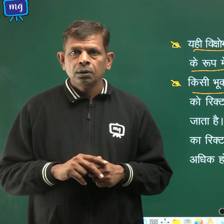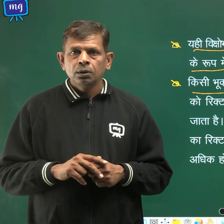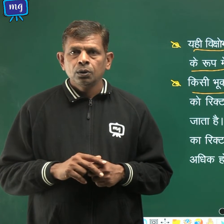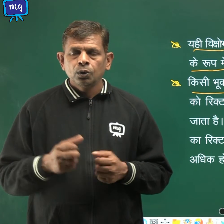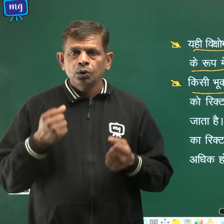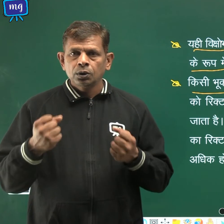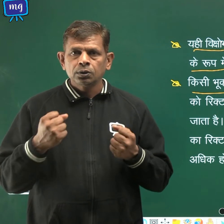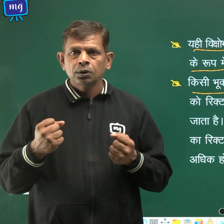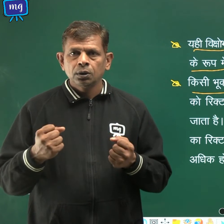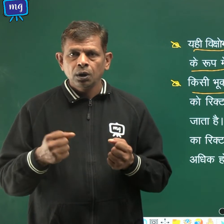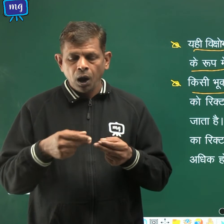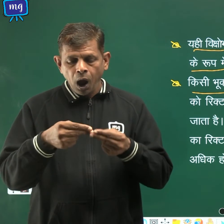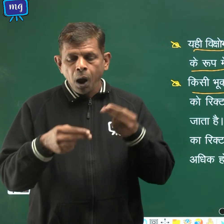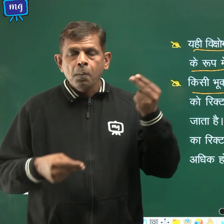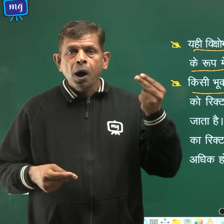शक्ति के परिमाण